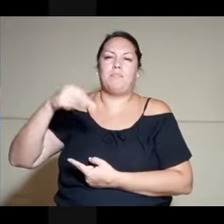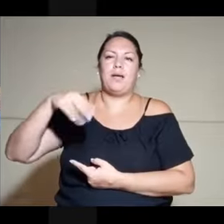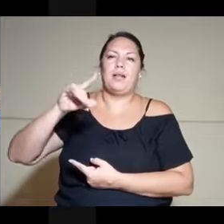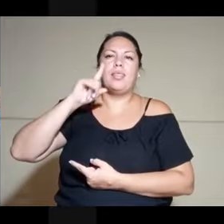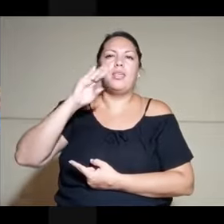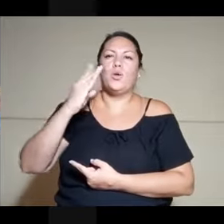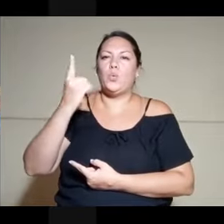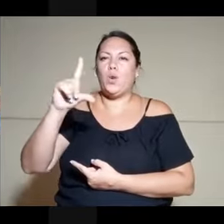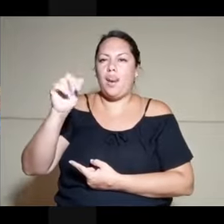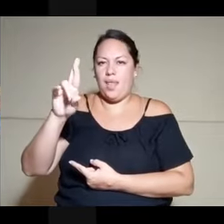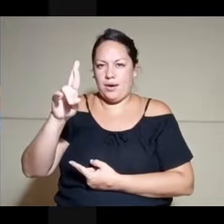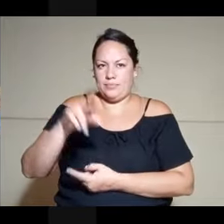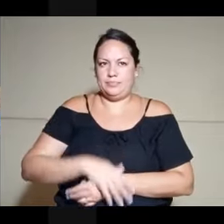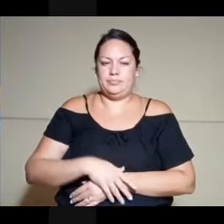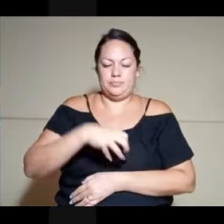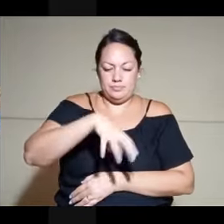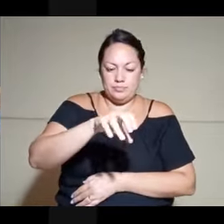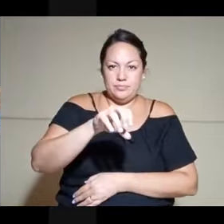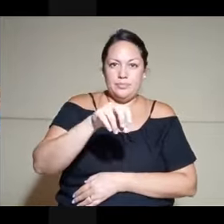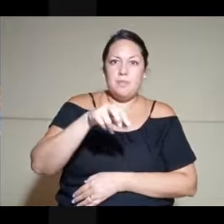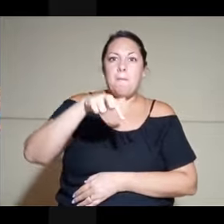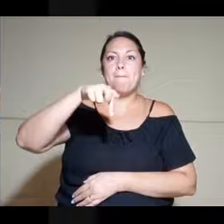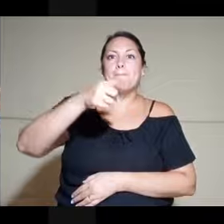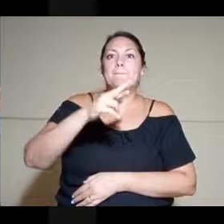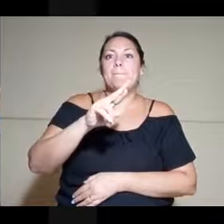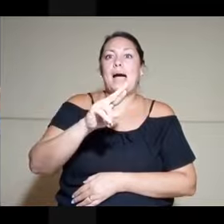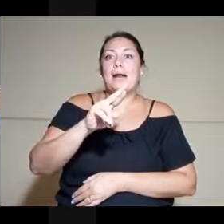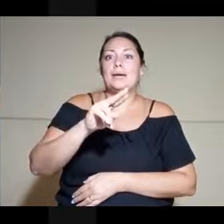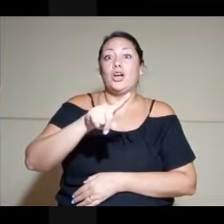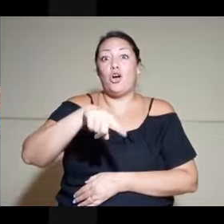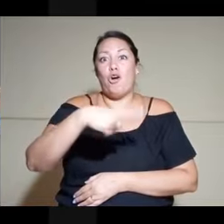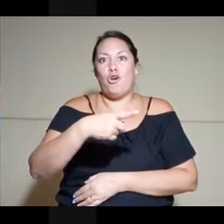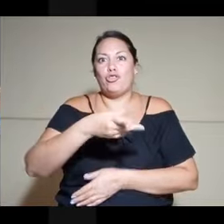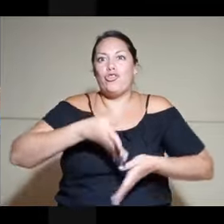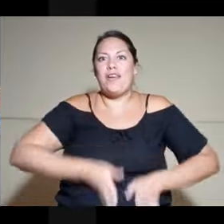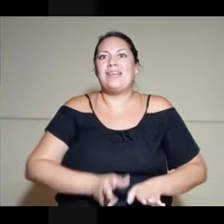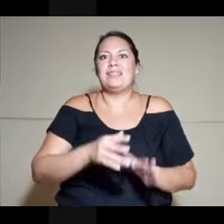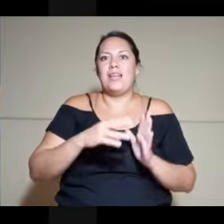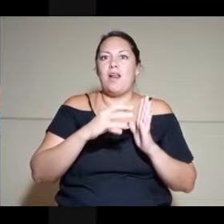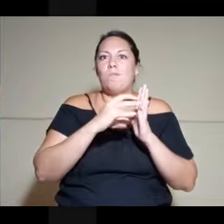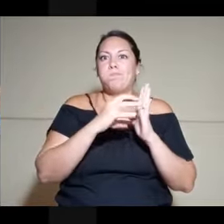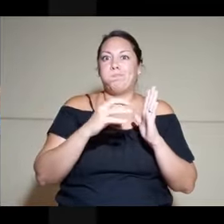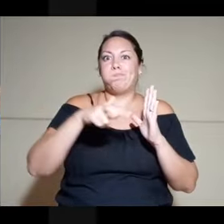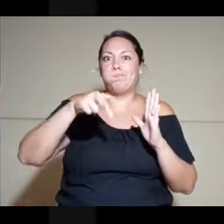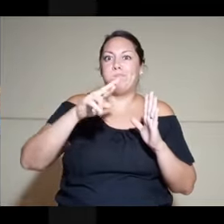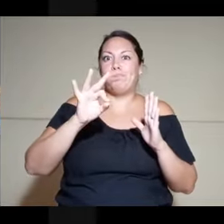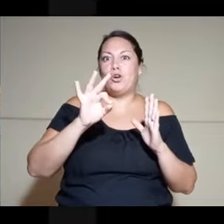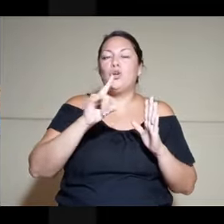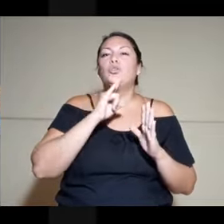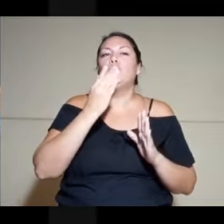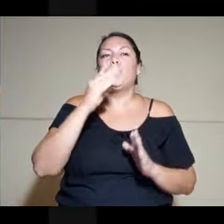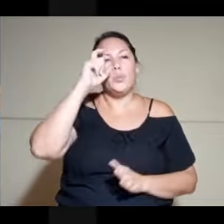De mandíbula, ¿sí? Bien, el otro par craneal que nace de la